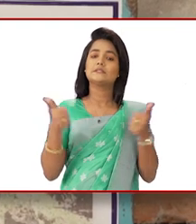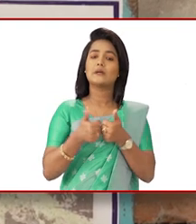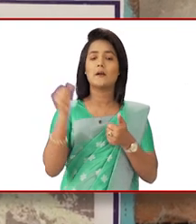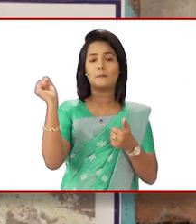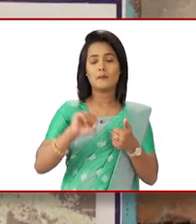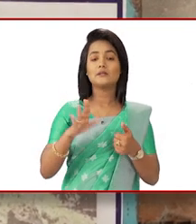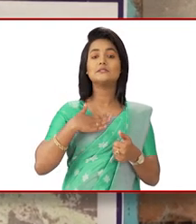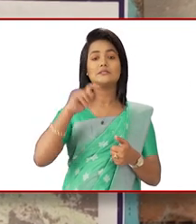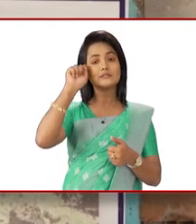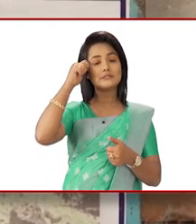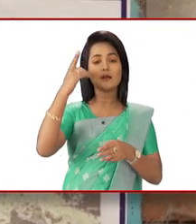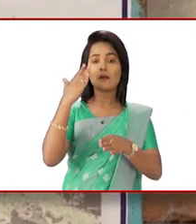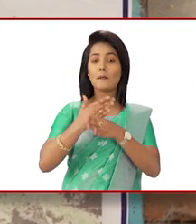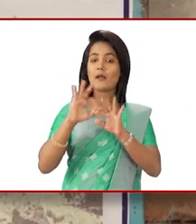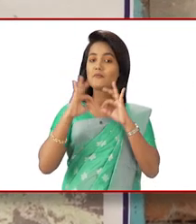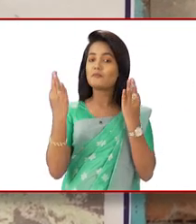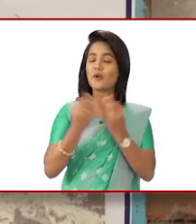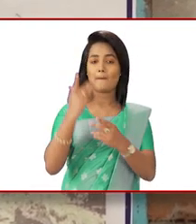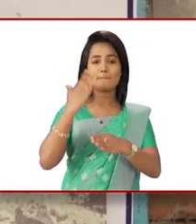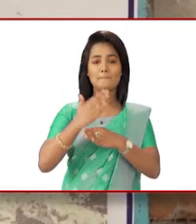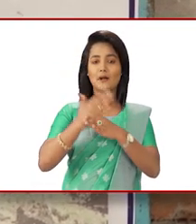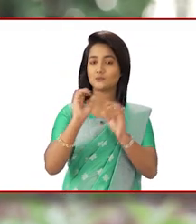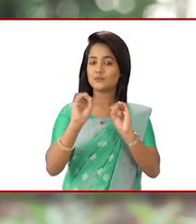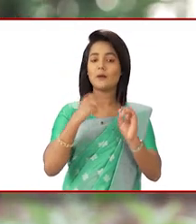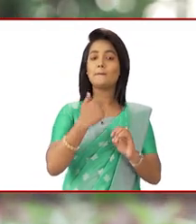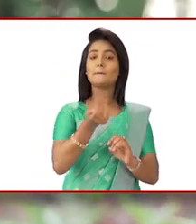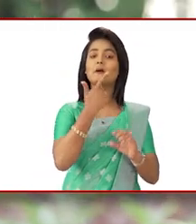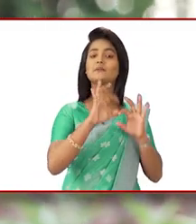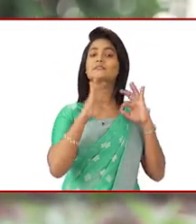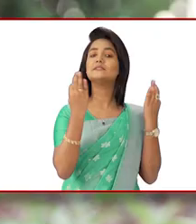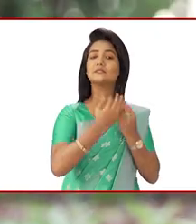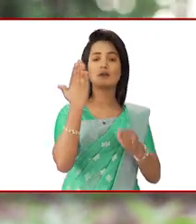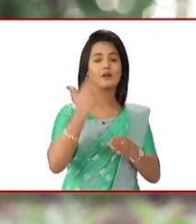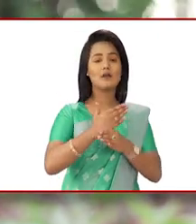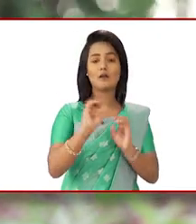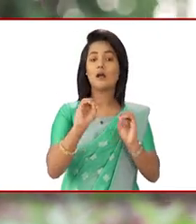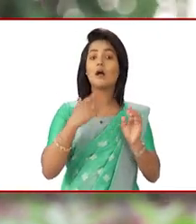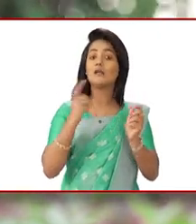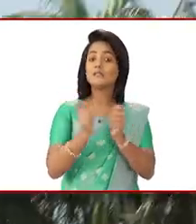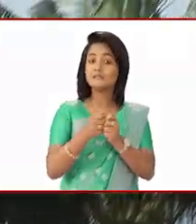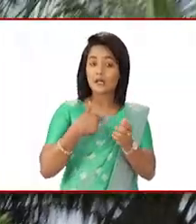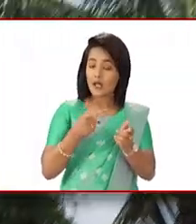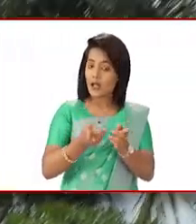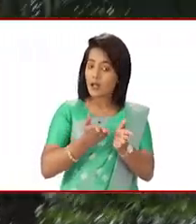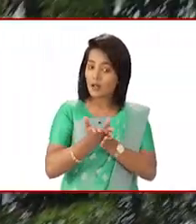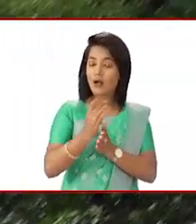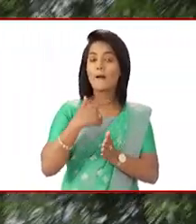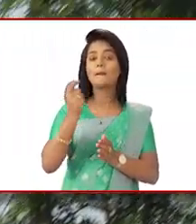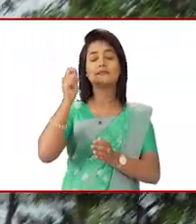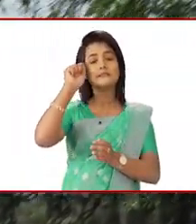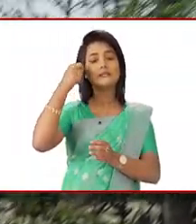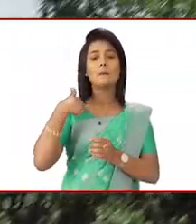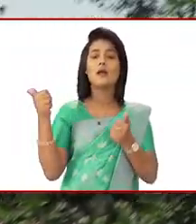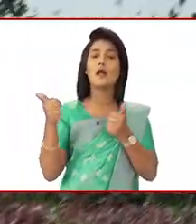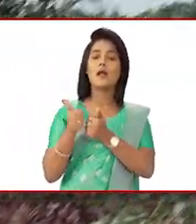ফলে আমার শ্বশুর বাড়ির থেকে বাধা নেই, বাবার বাড়ির থেকে বাধা নেই। এই কাজ করতে সবচেয়ে সাহায্য করেছে আমার স্বামী আর তার